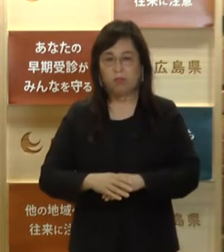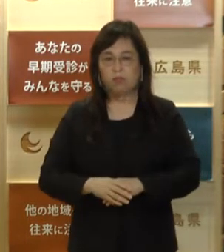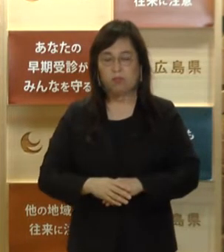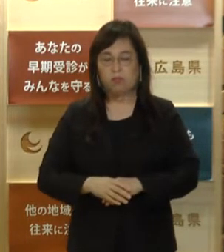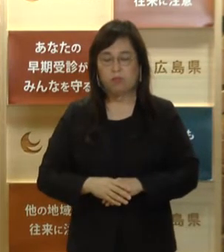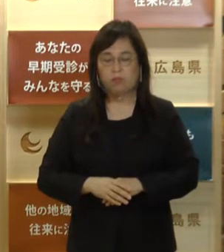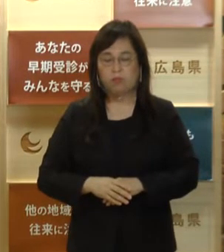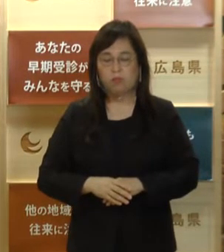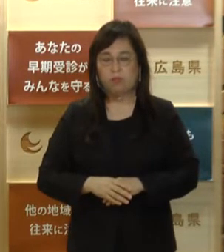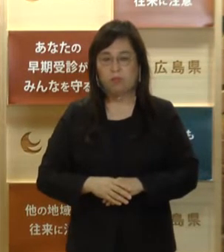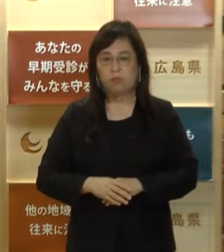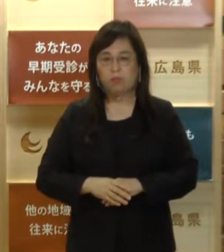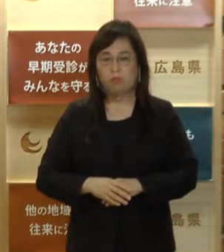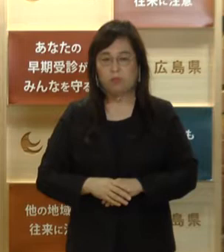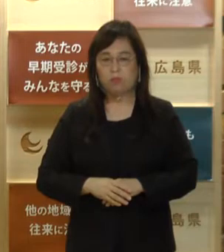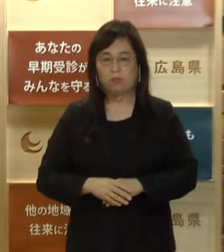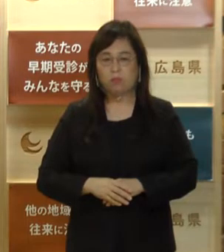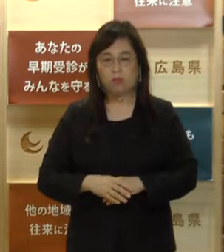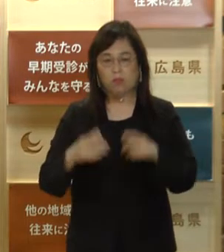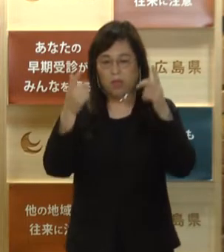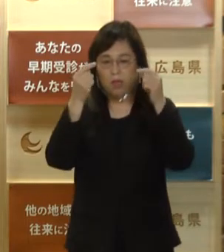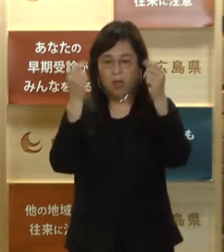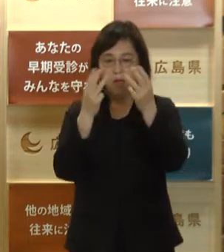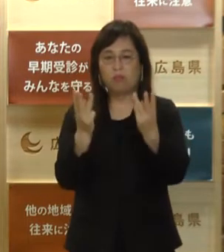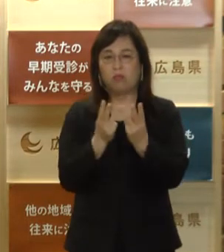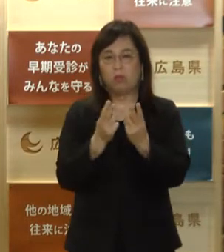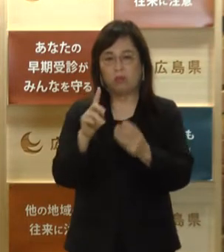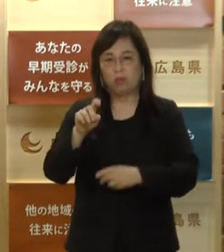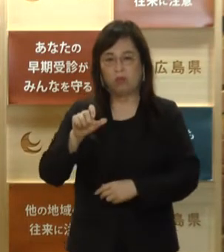回収数でございますが、大学15大学でございます。